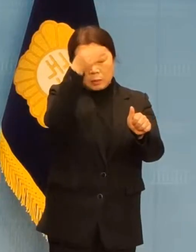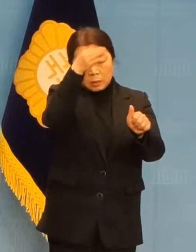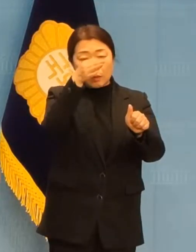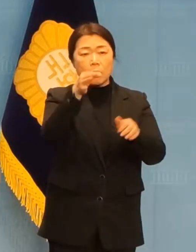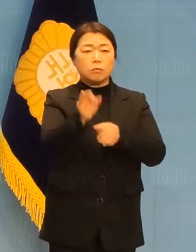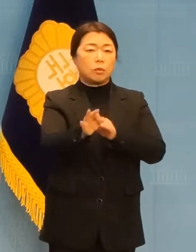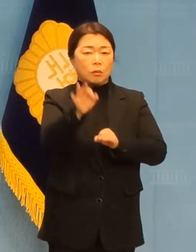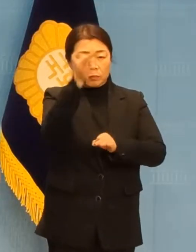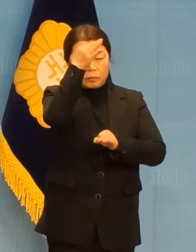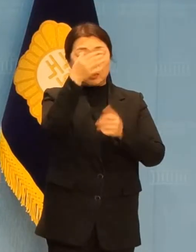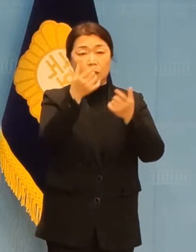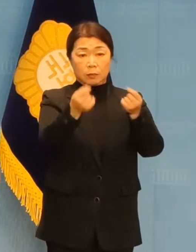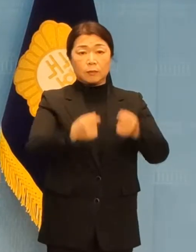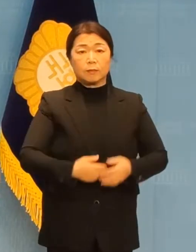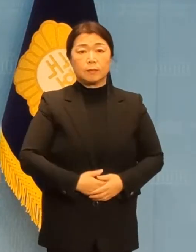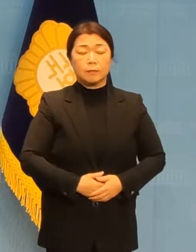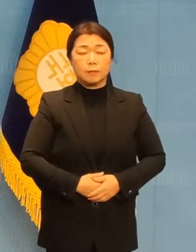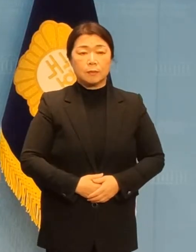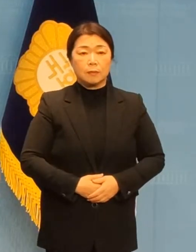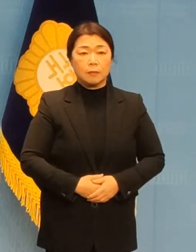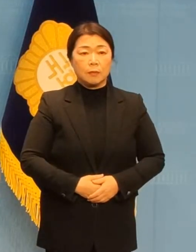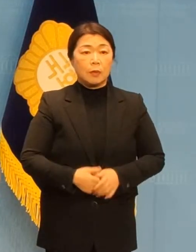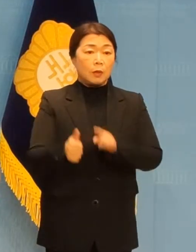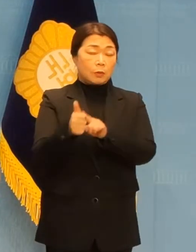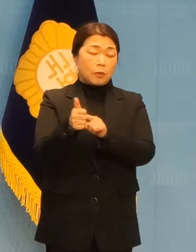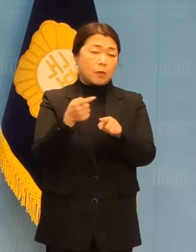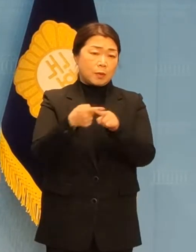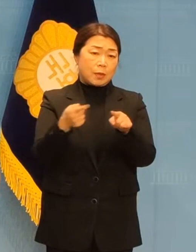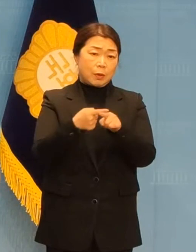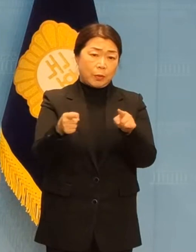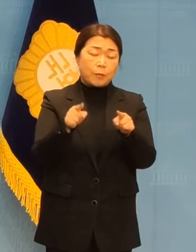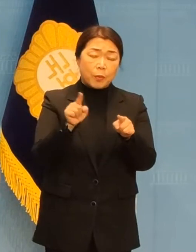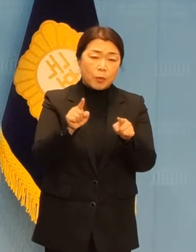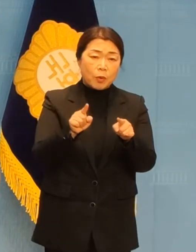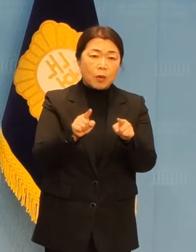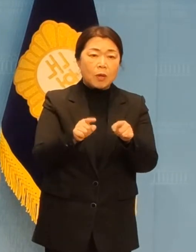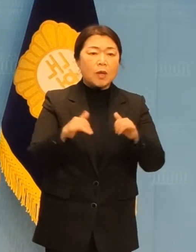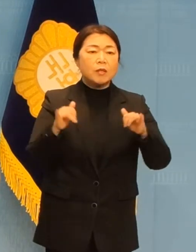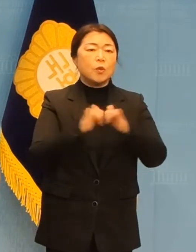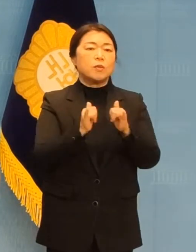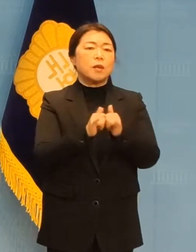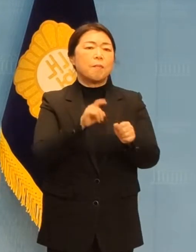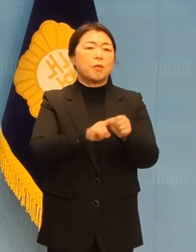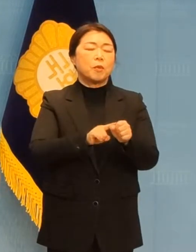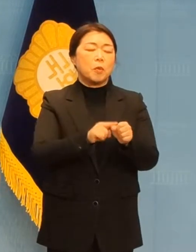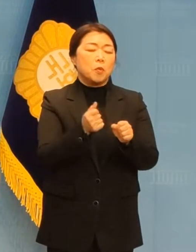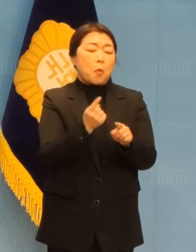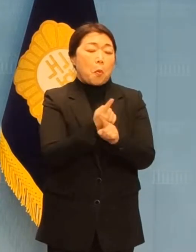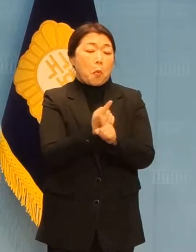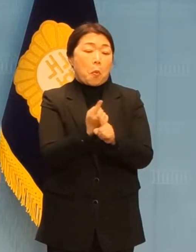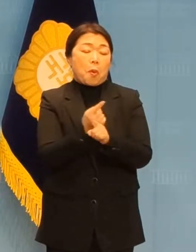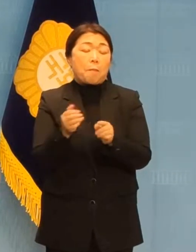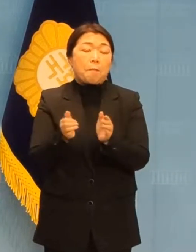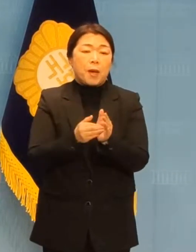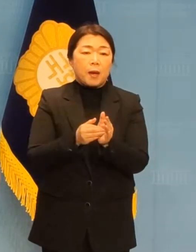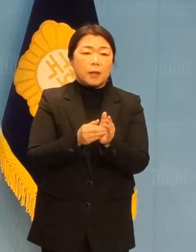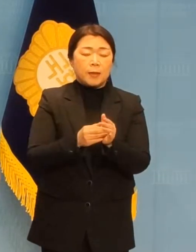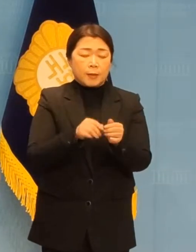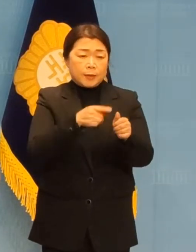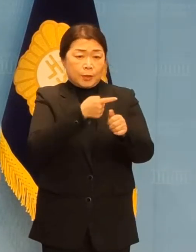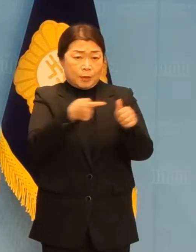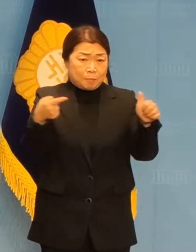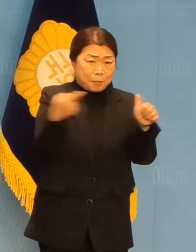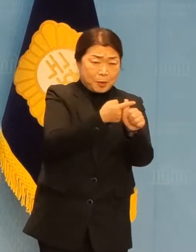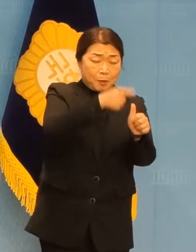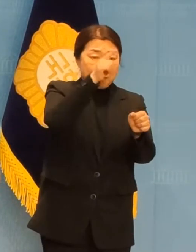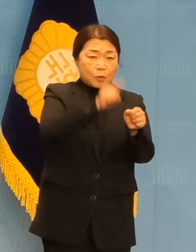그리고 당시 범인이 사용한 칼은 전술용 칼을 다시 개조해 찌르기용으로 만든